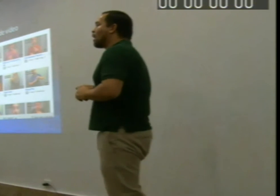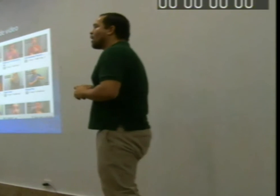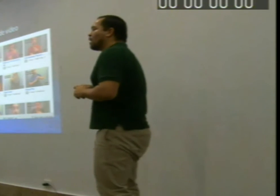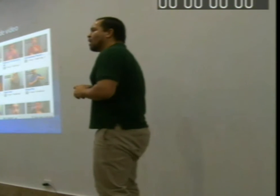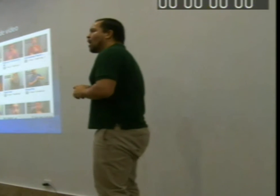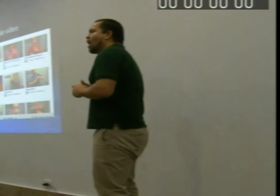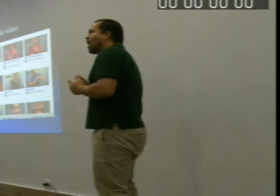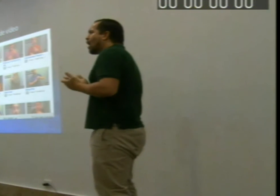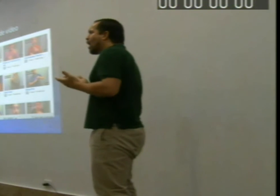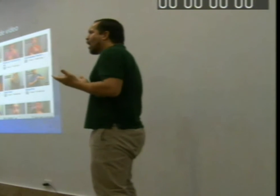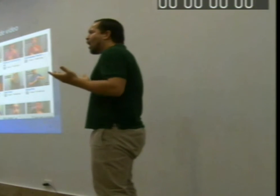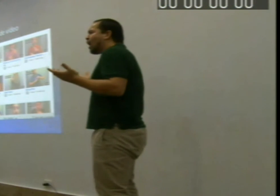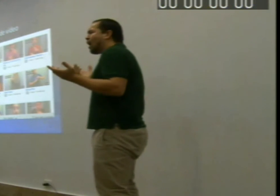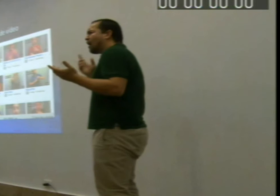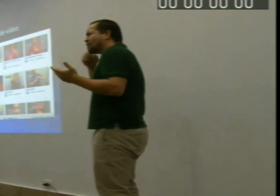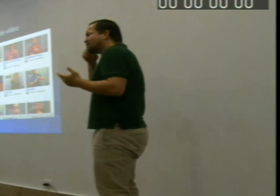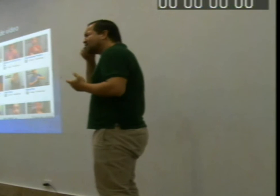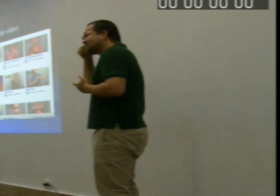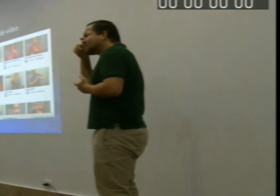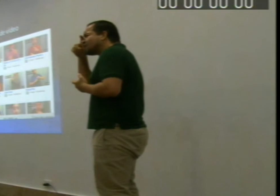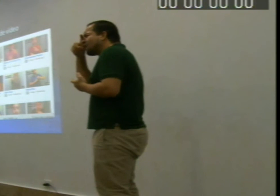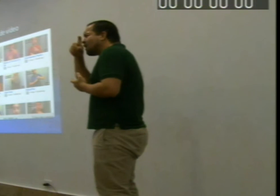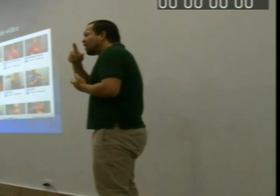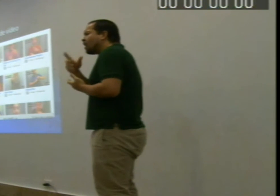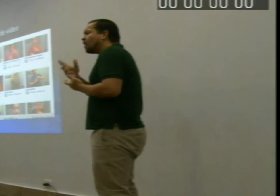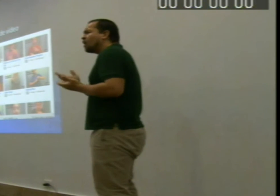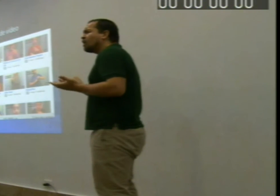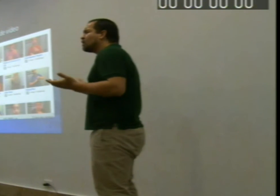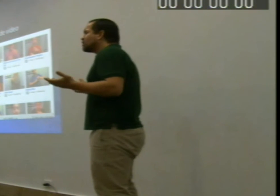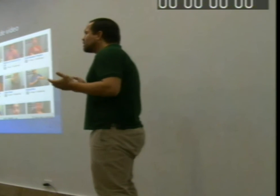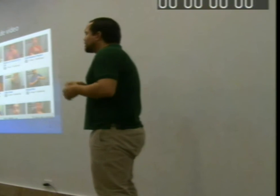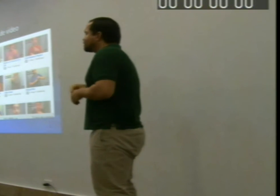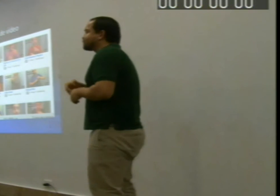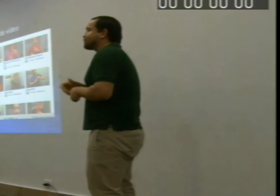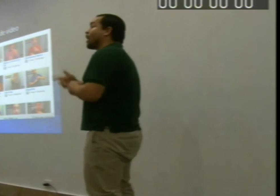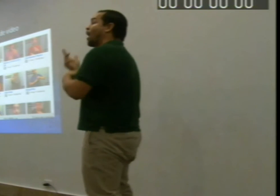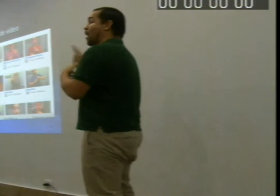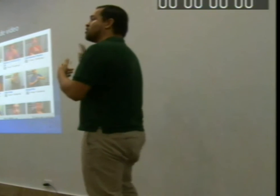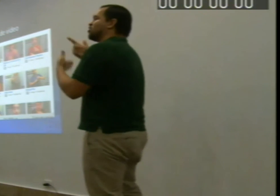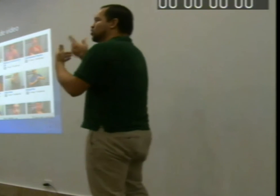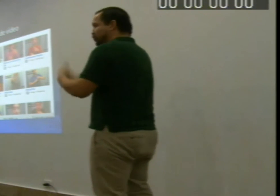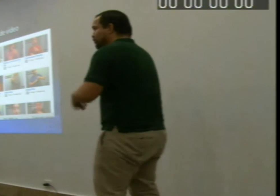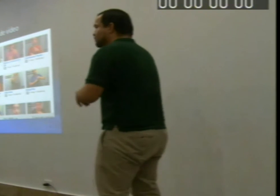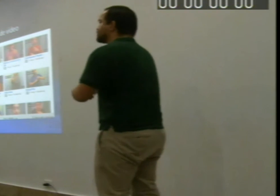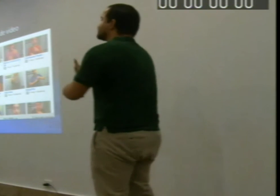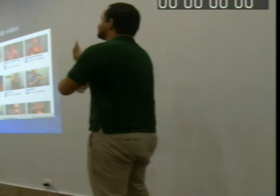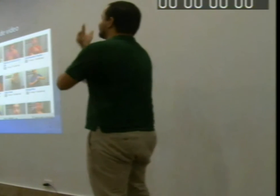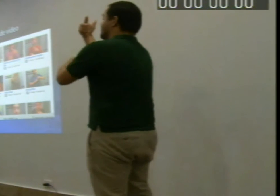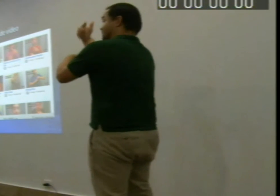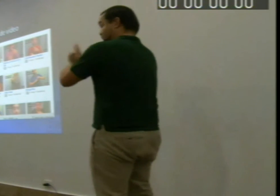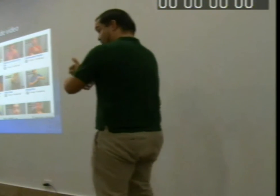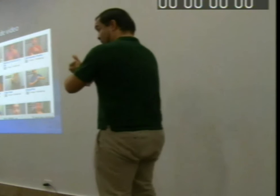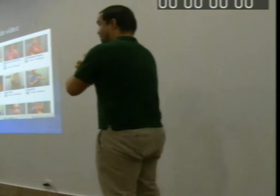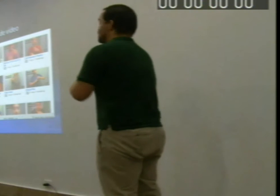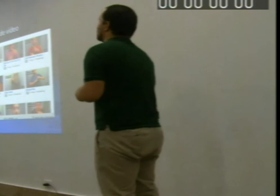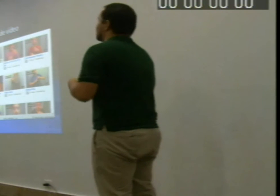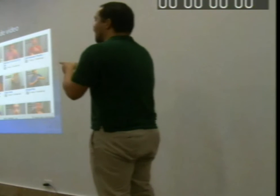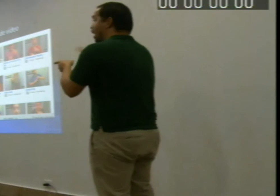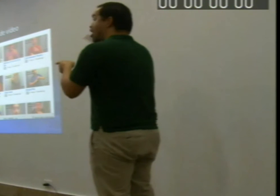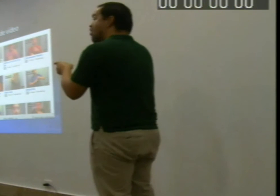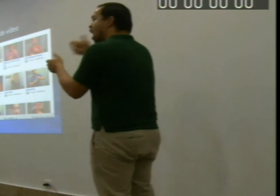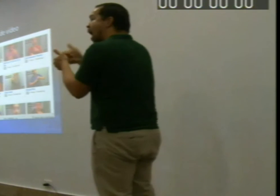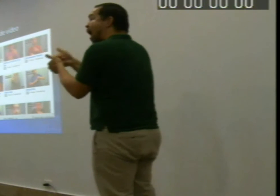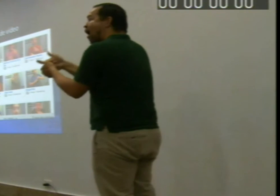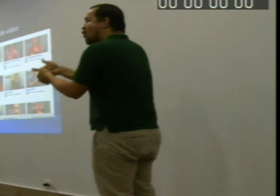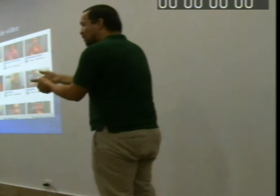original aí eu nossa é muito difícil pensei comigo então eu de novo fui